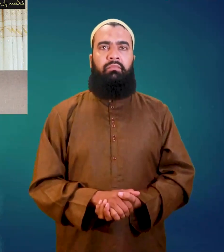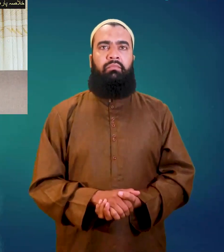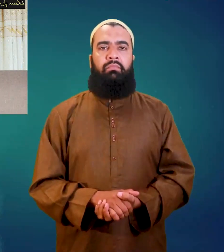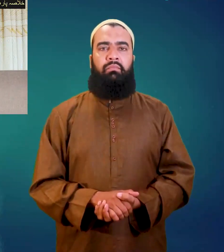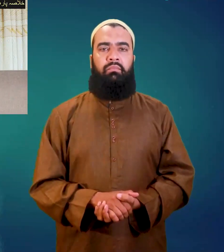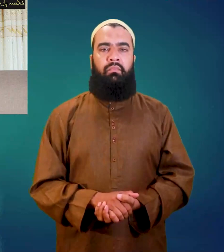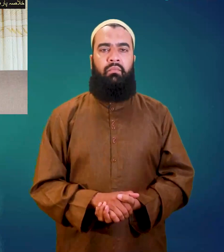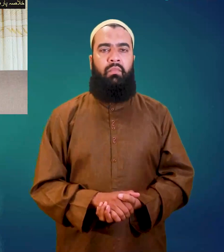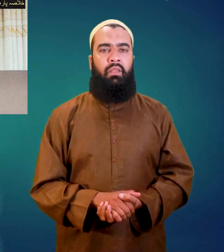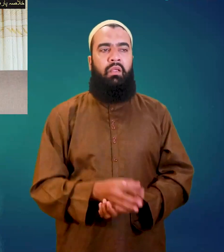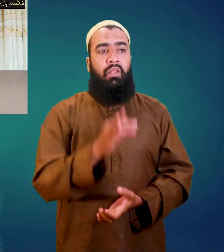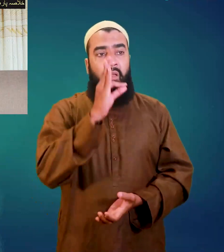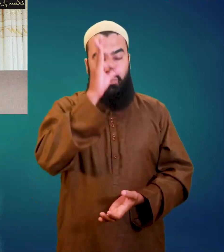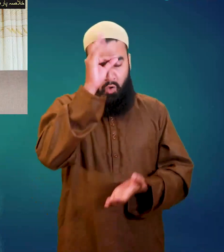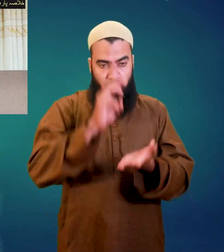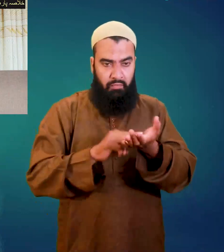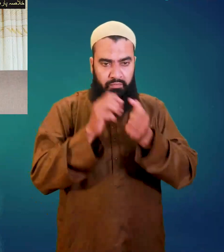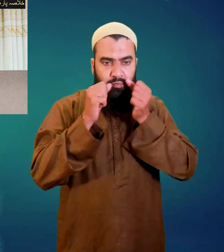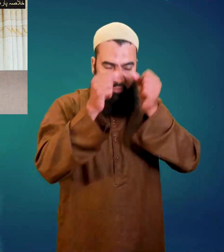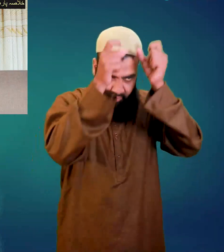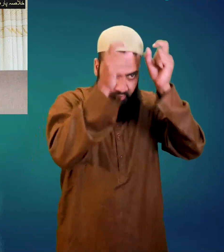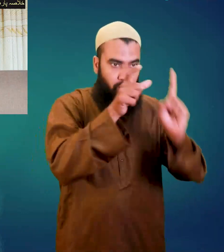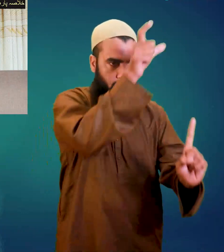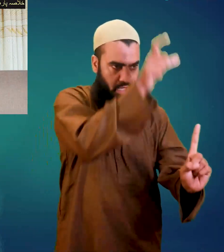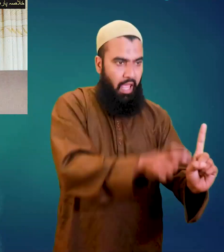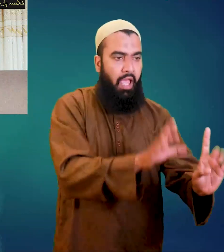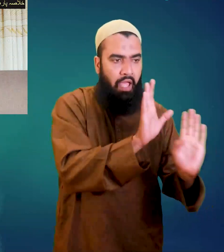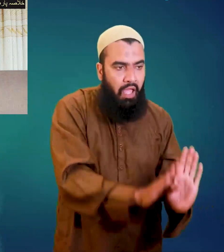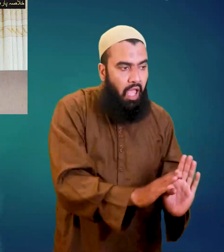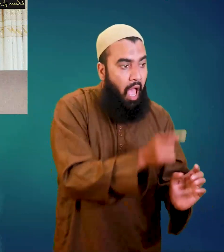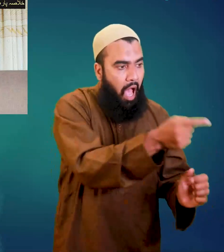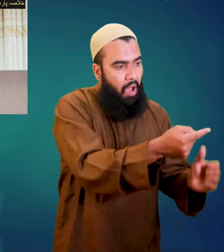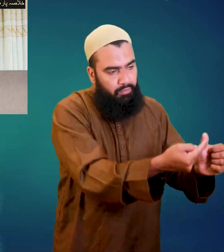کہہ دیجئے کہ وہ اپنی نگاہوں کو پست رکھیں،